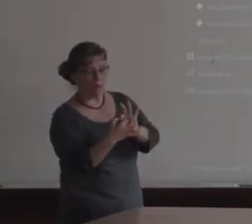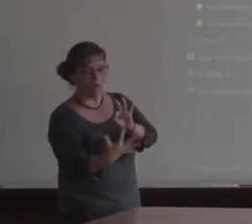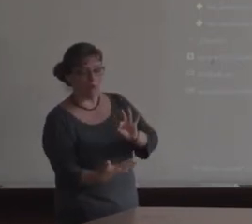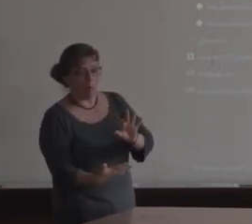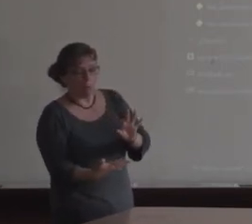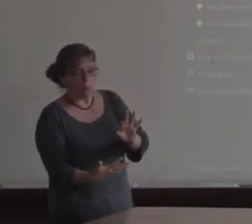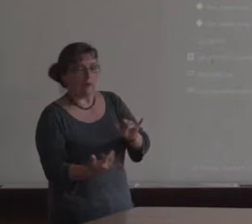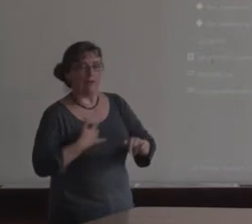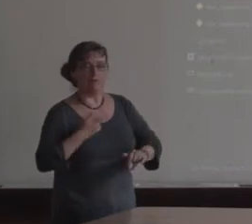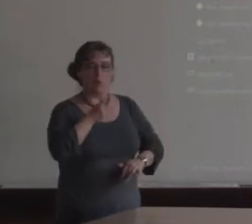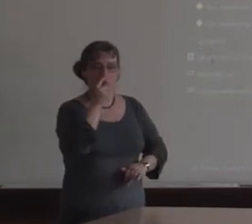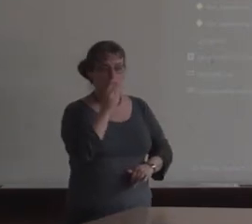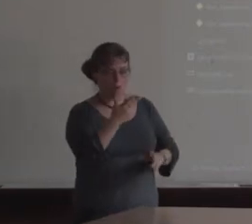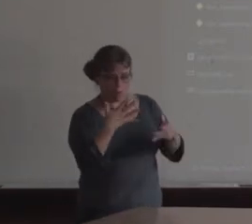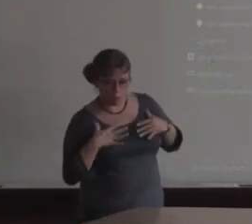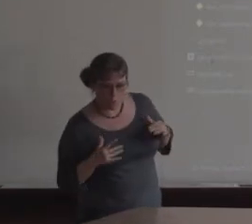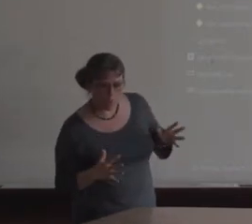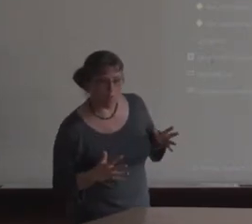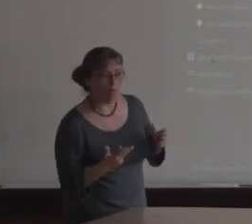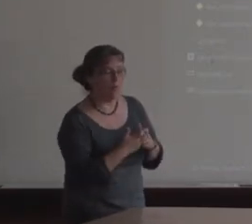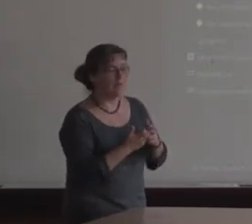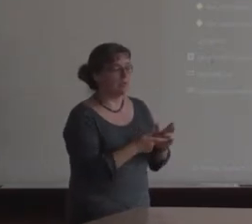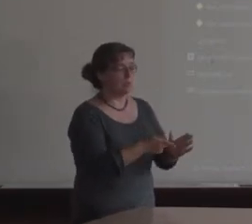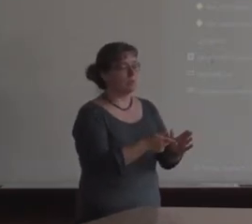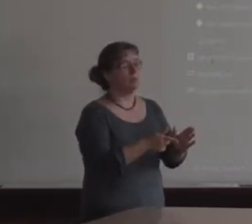Un comportement qu'il a eu, ça pourrait être d'appeler une fonction